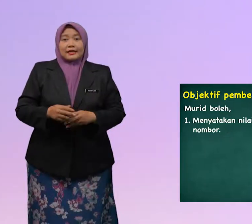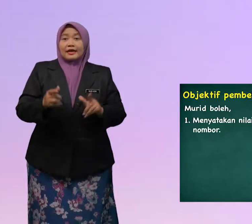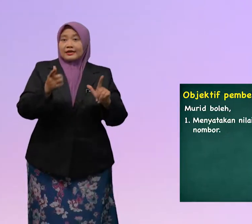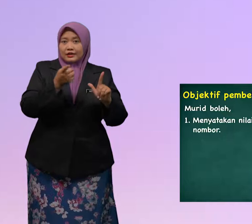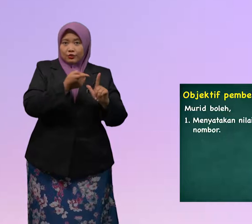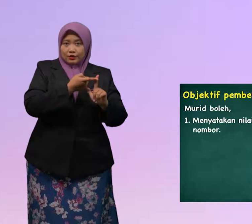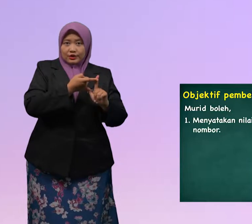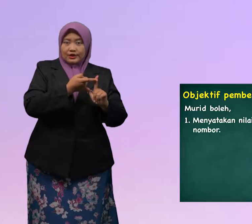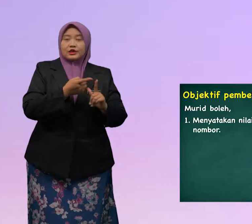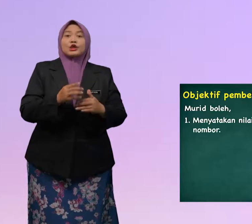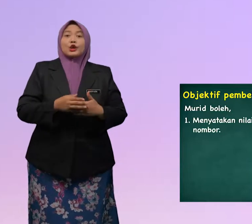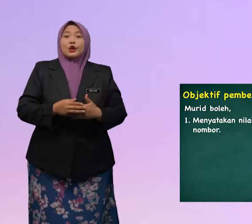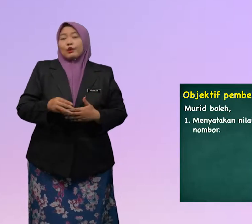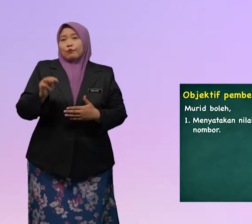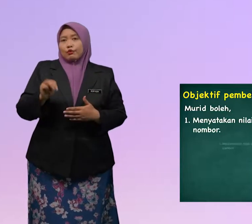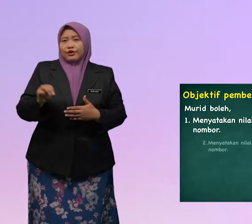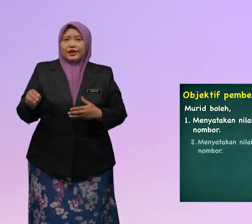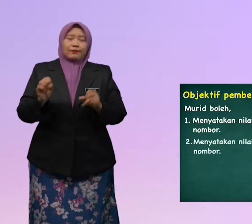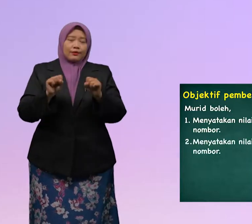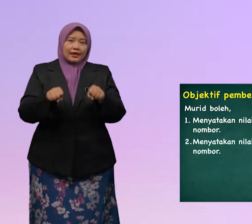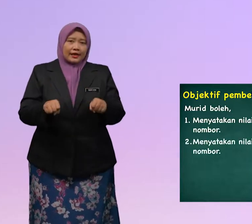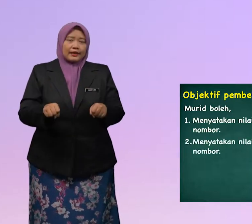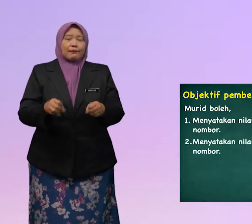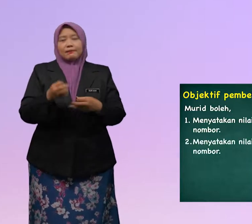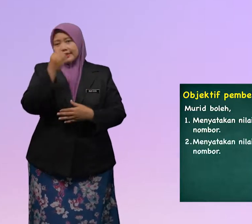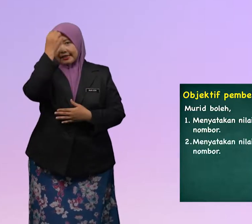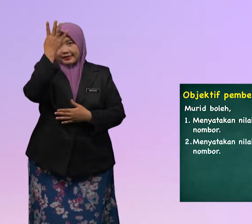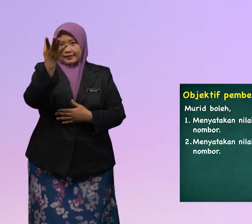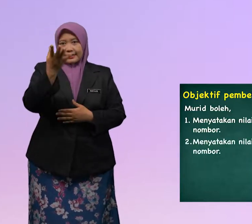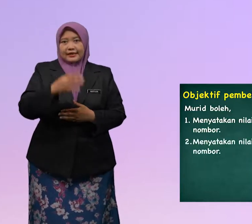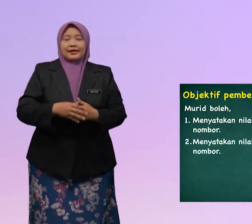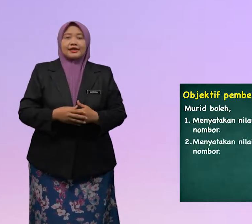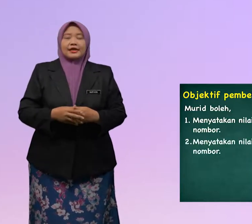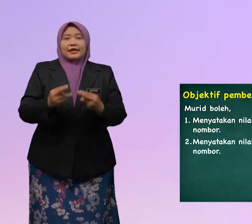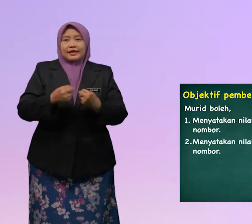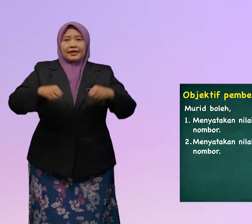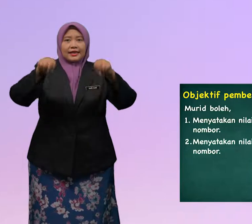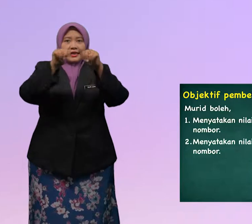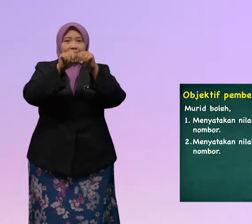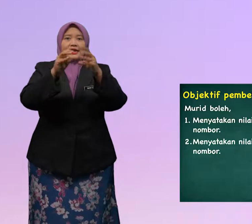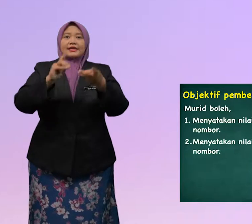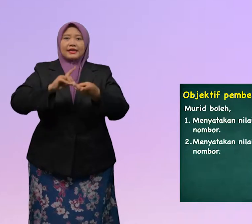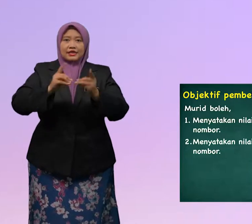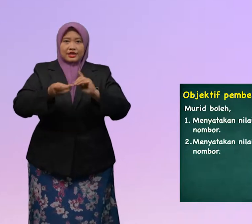Yang kedua, murid boleh menyatakan nilai